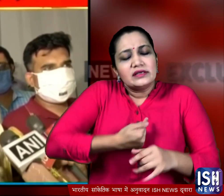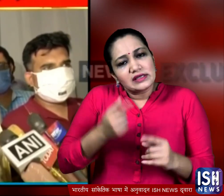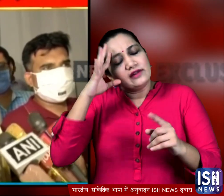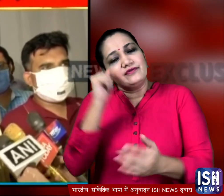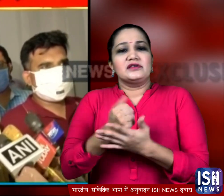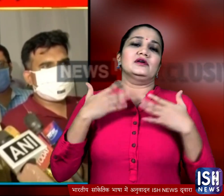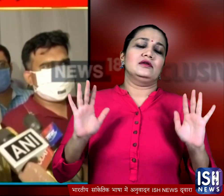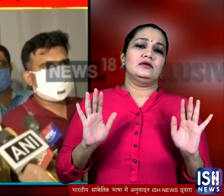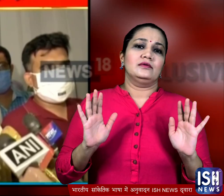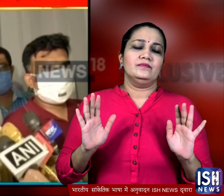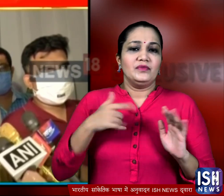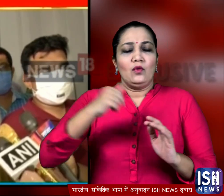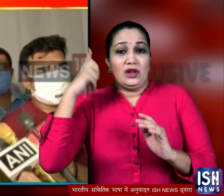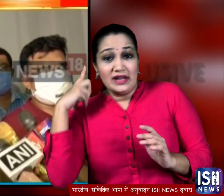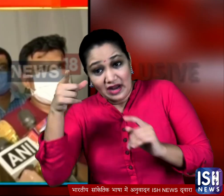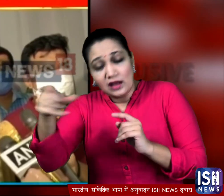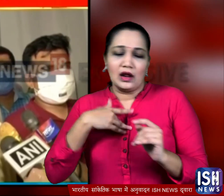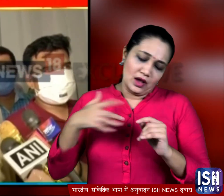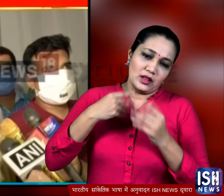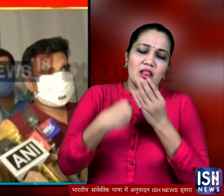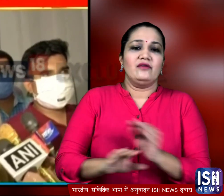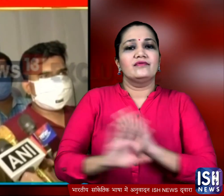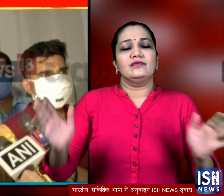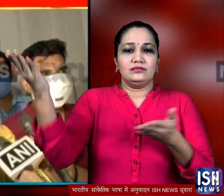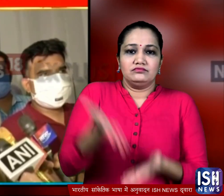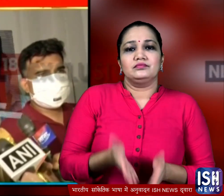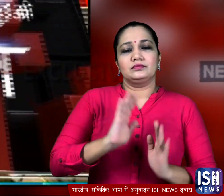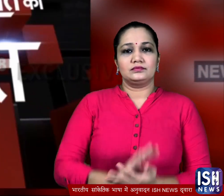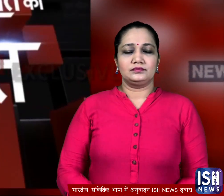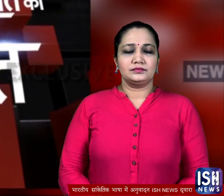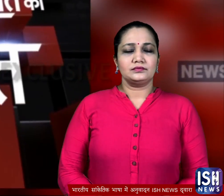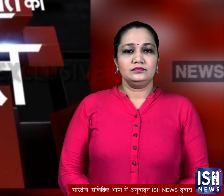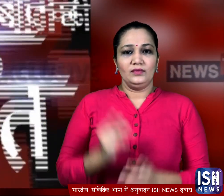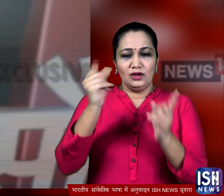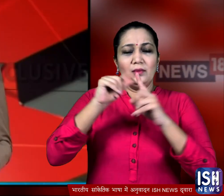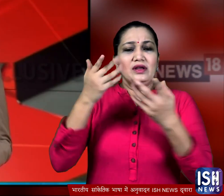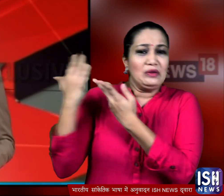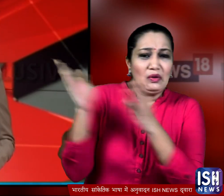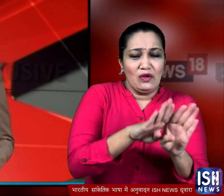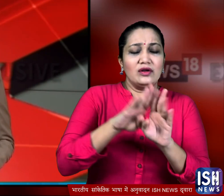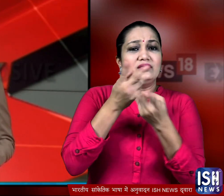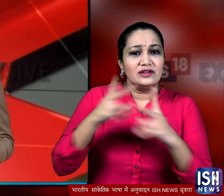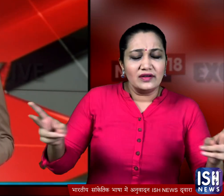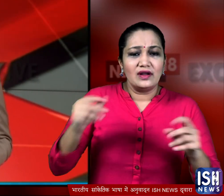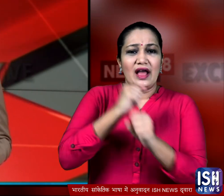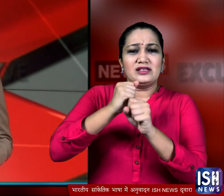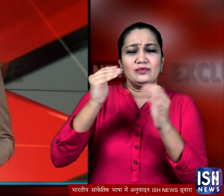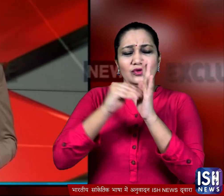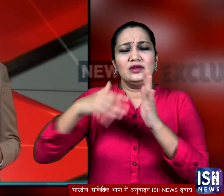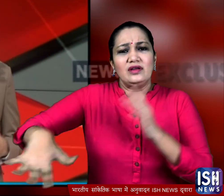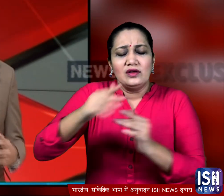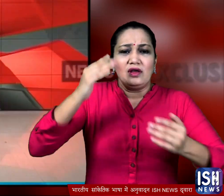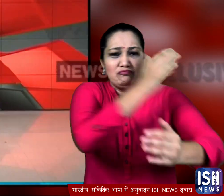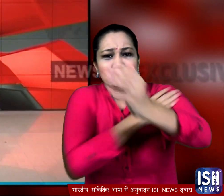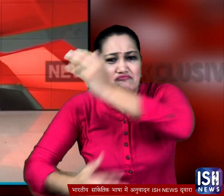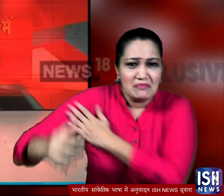अपनी सिद्धांत दिया कि हमारे लीडर के लिए मैं ये जगह छोड़ देता हूँ। यूपी में लागू लॉकडाउन के बावजूद गाजीपुर में हुई